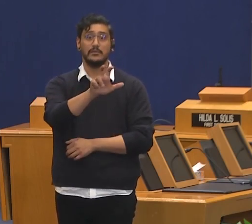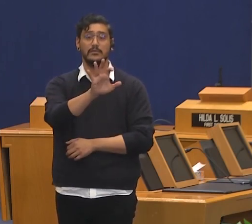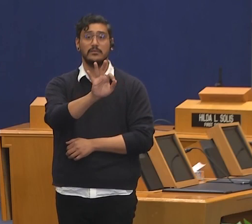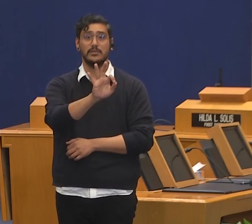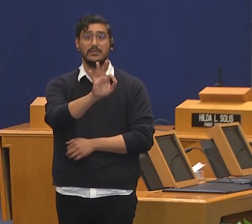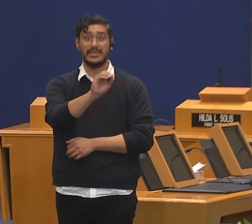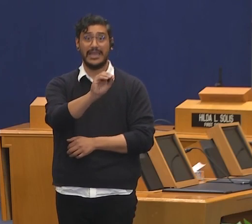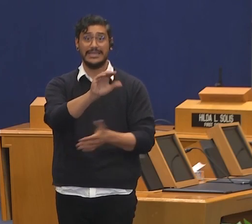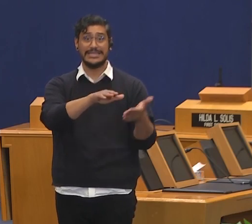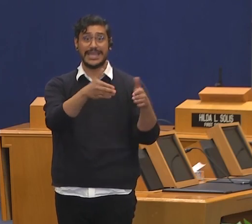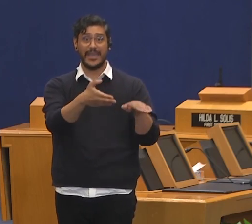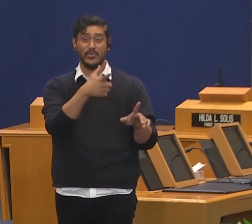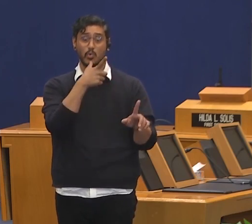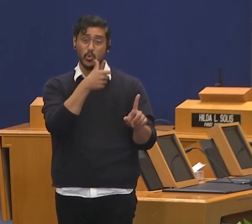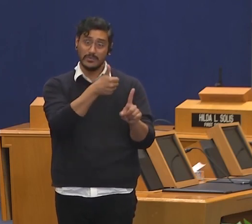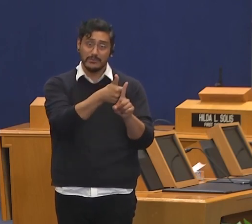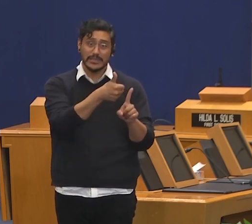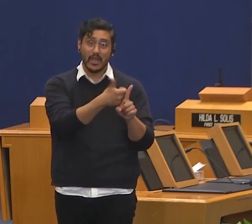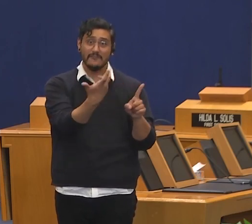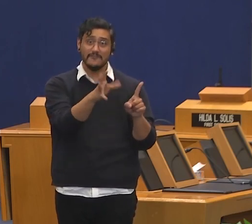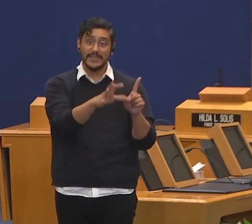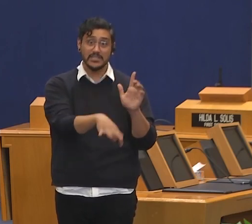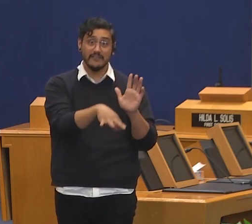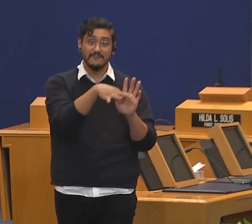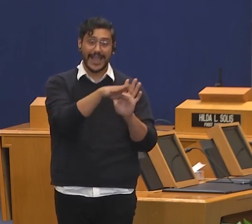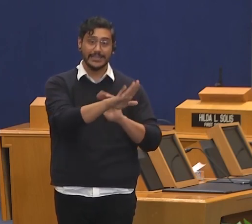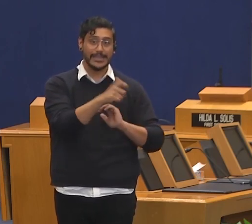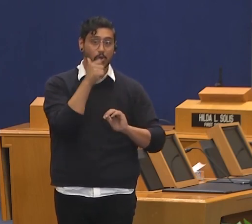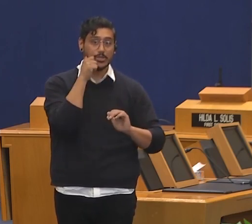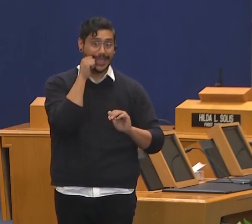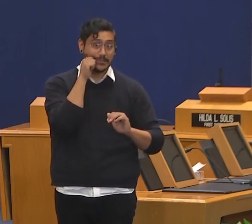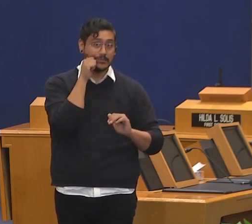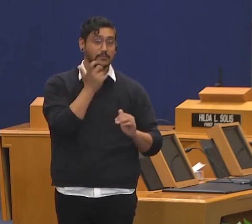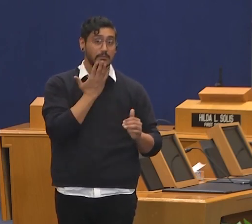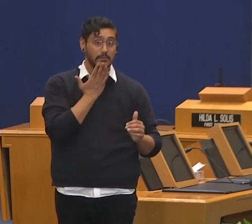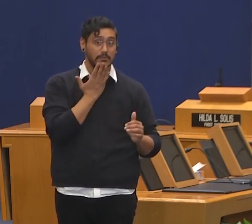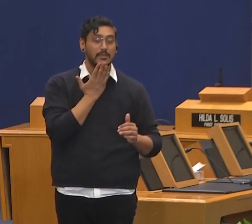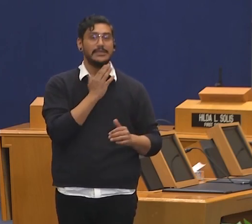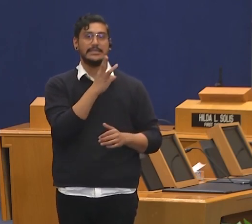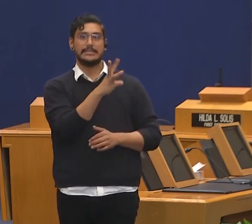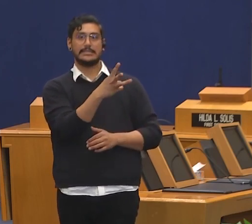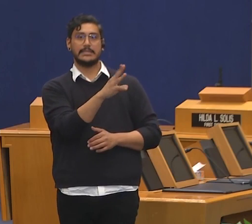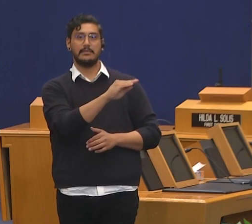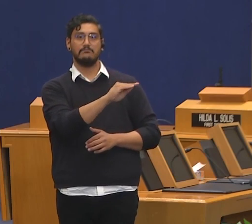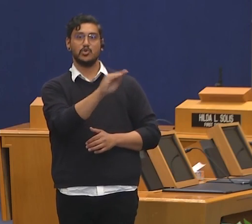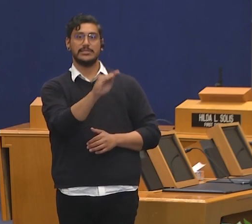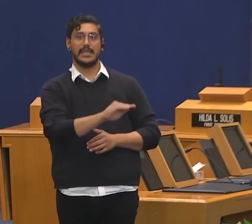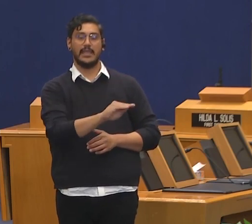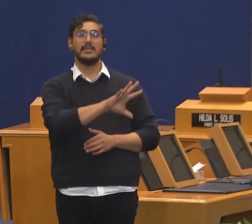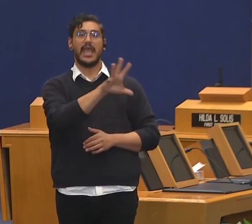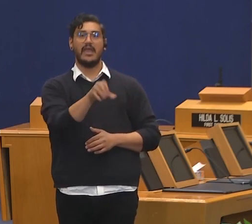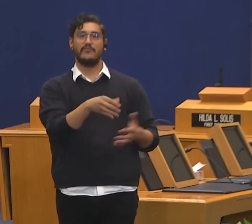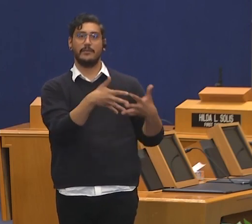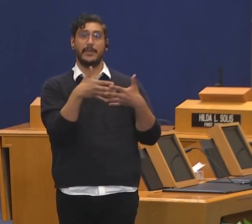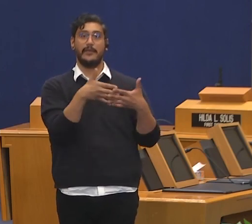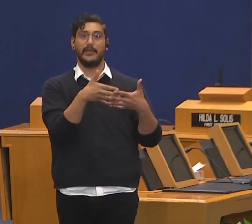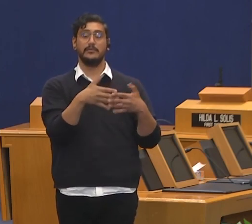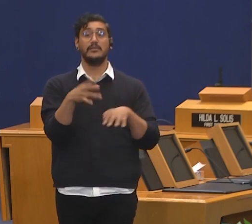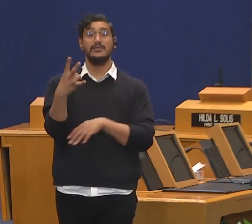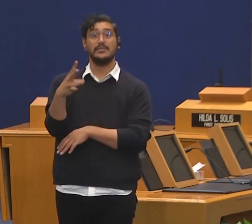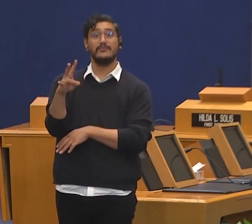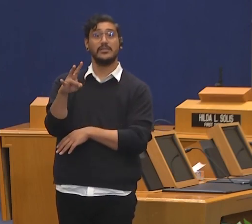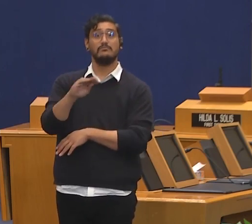390 muertes en las que se identificó raza, etnia, el 16% son afroamericanos, el